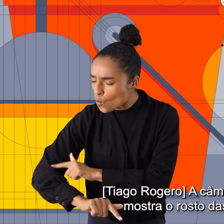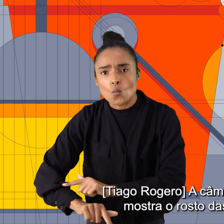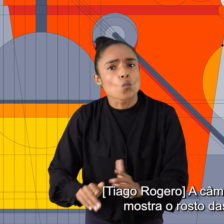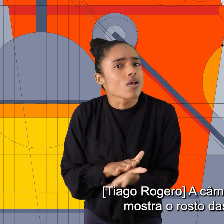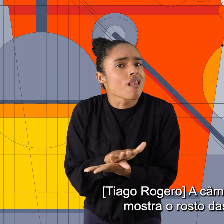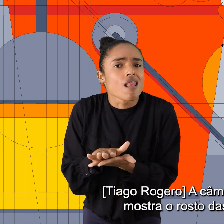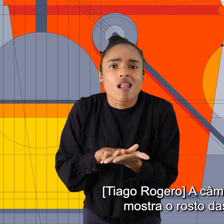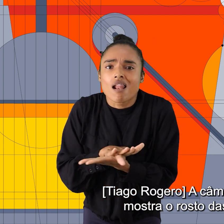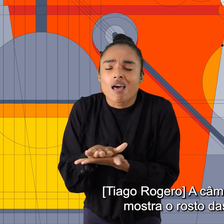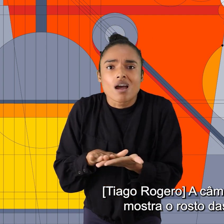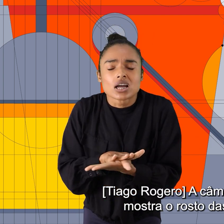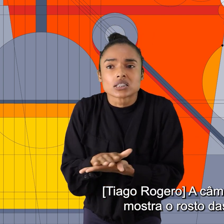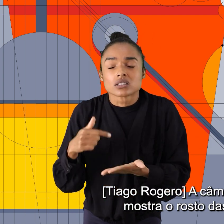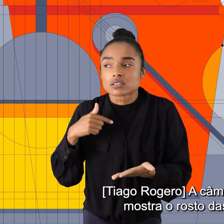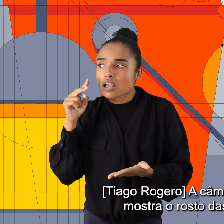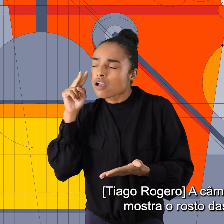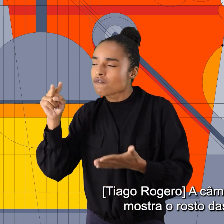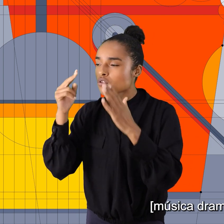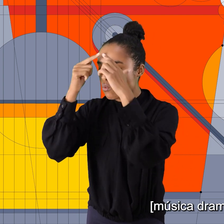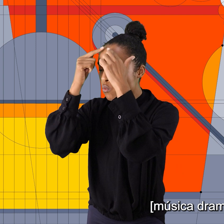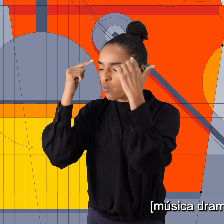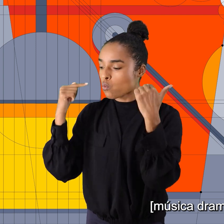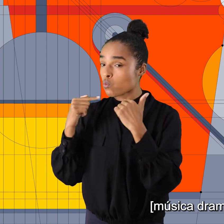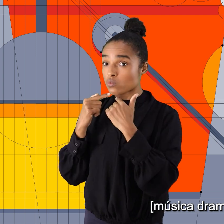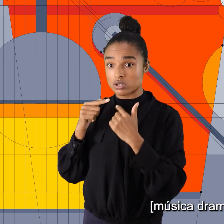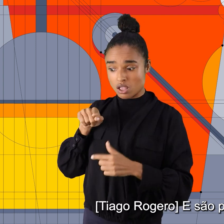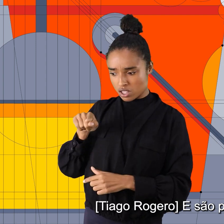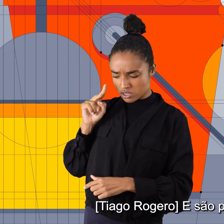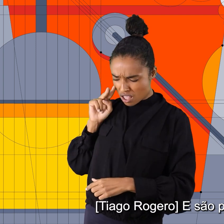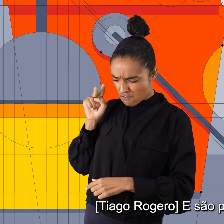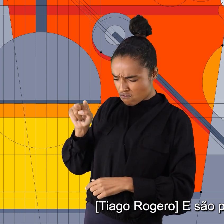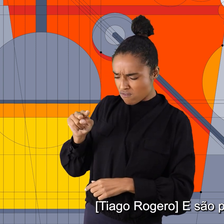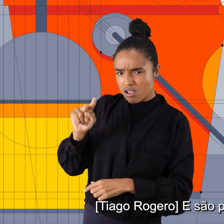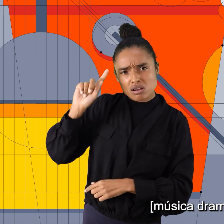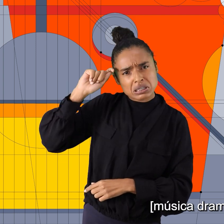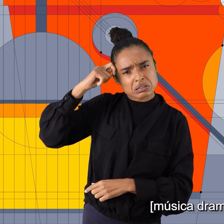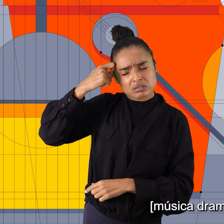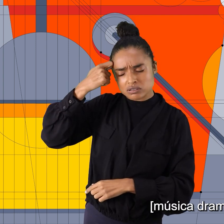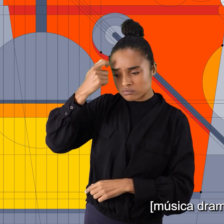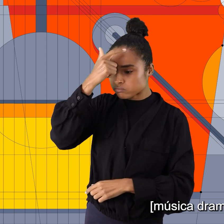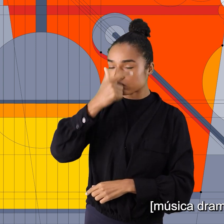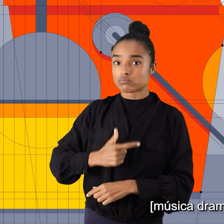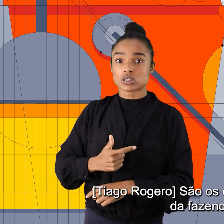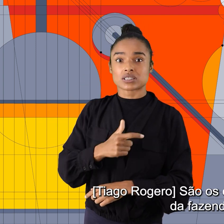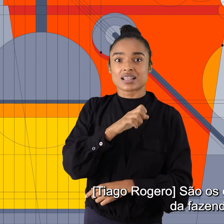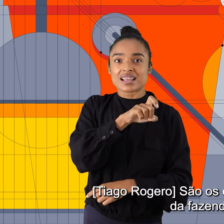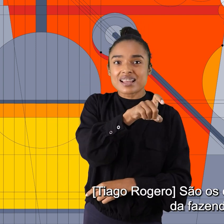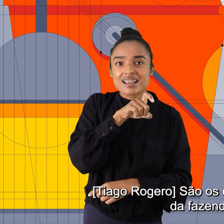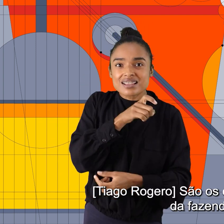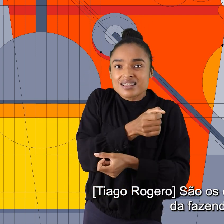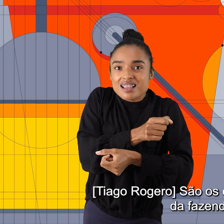A câmera finalmente mostra o rosto das pessoas. E são pessoas negras. São